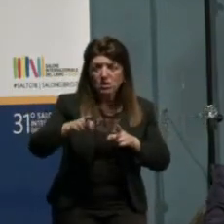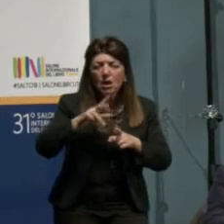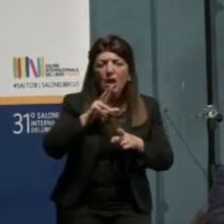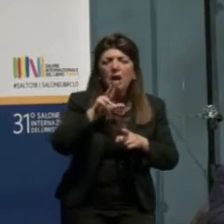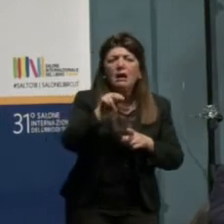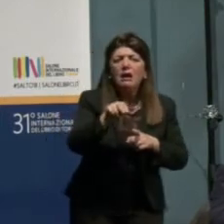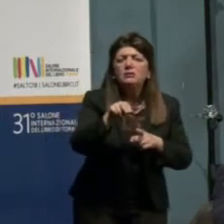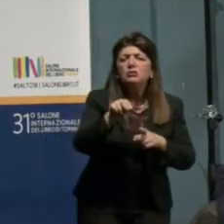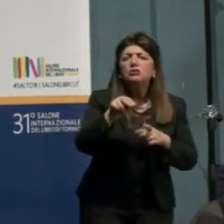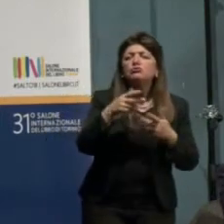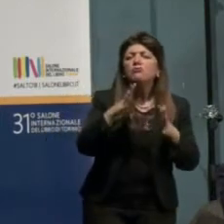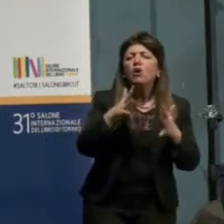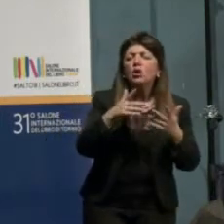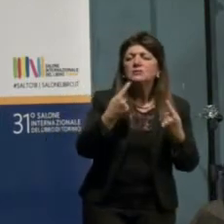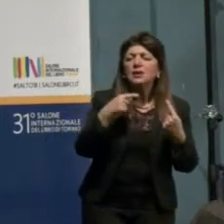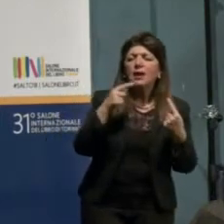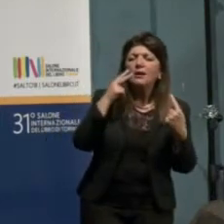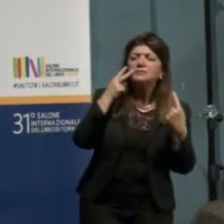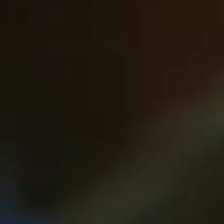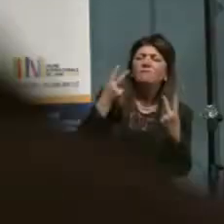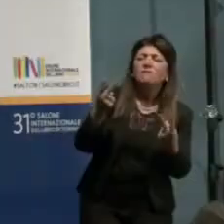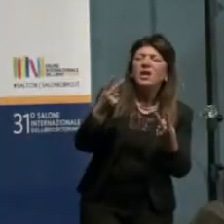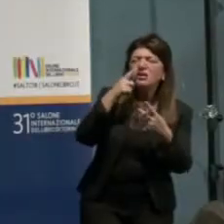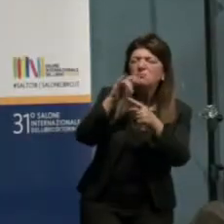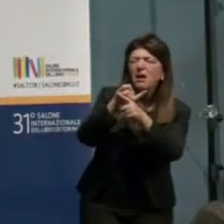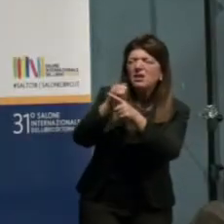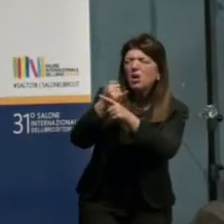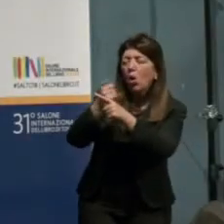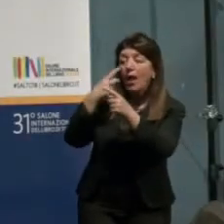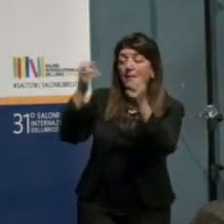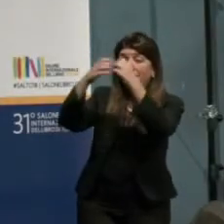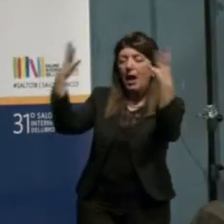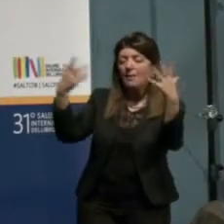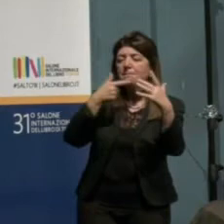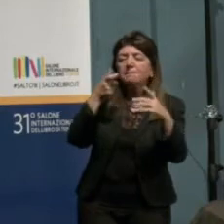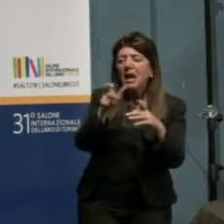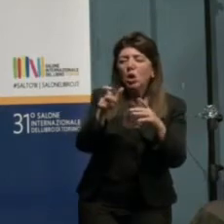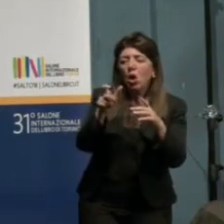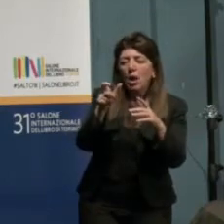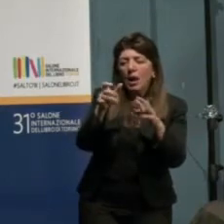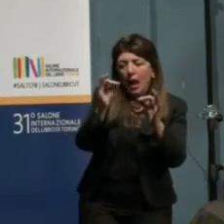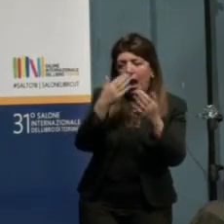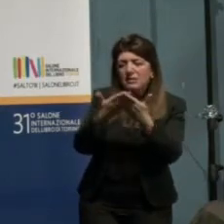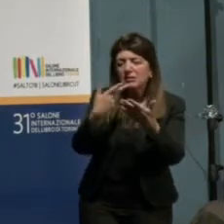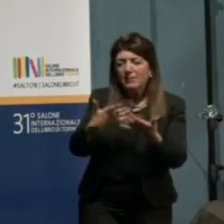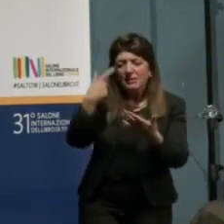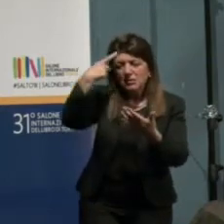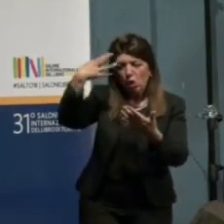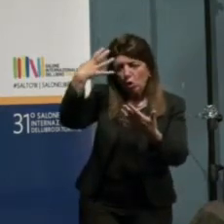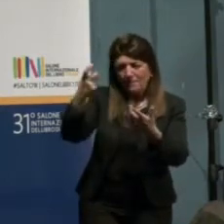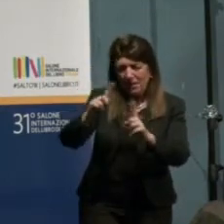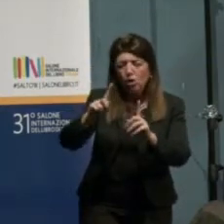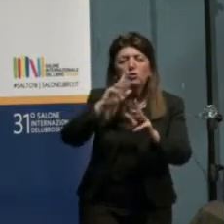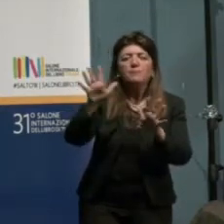guardando un particolare poi si vede tutto c'è una parola specifica ed è che adesso non mi viene quindi una proposta potrebbe